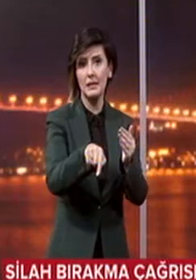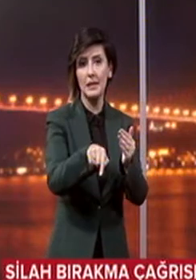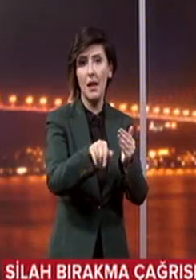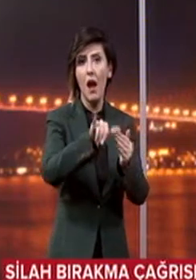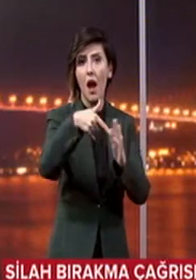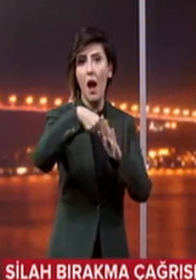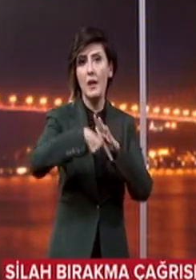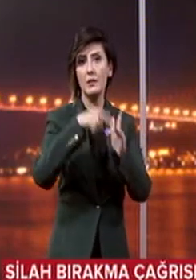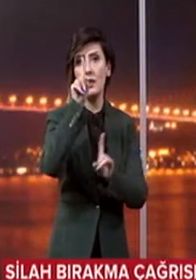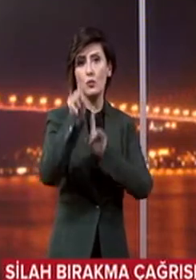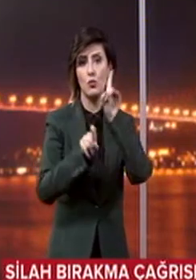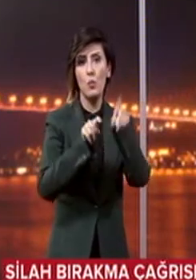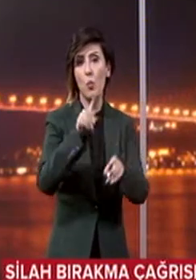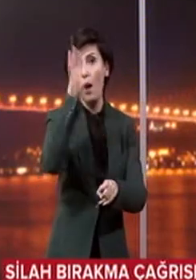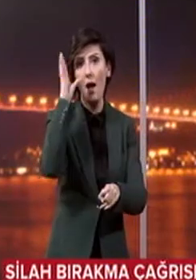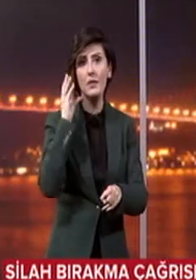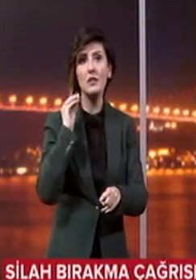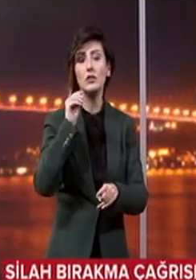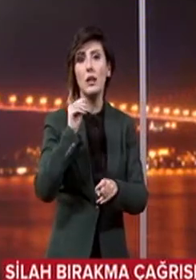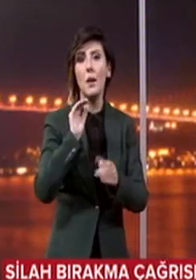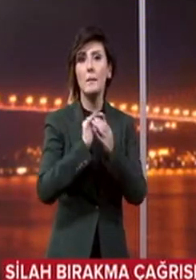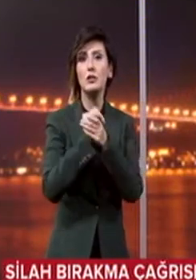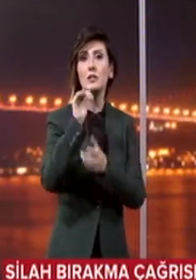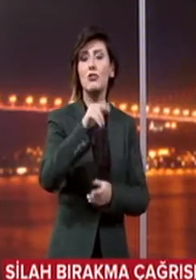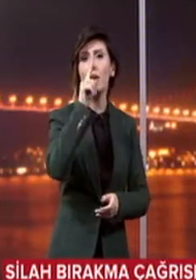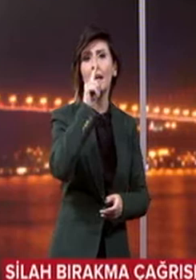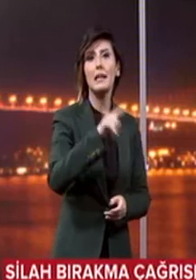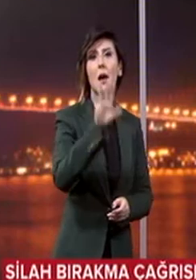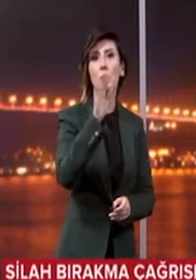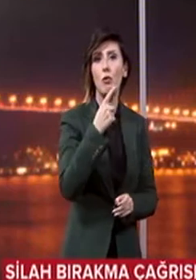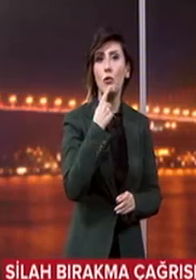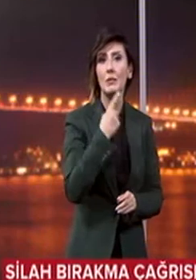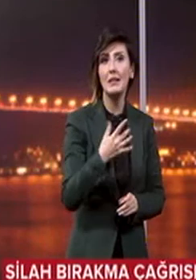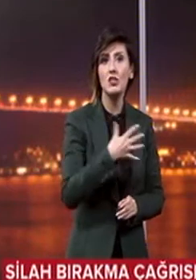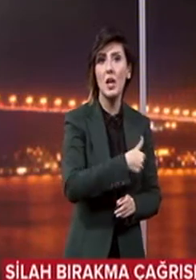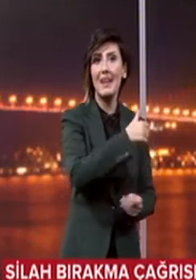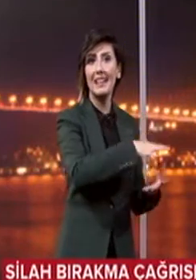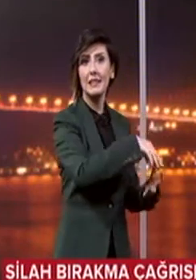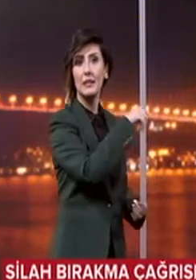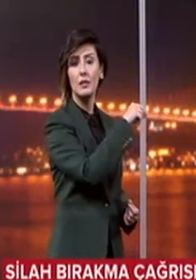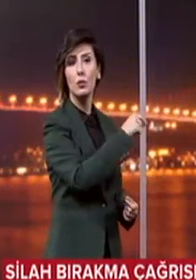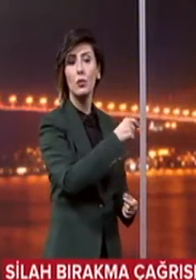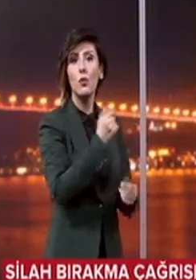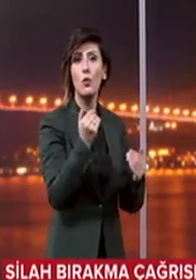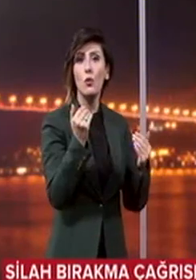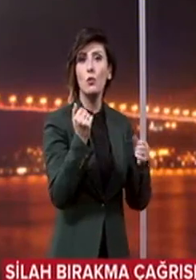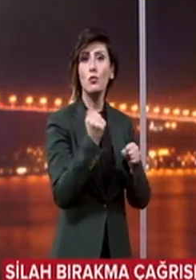sordu. Bu anlayışla barışın geleceğine inanmıyorum ifadelerini kullanan CHP lideri, güvensizlik üzerine